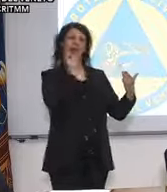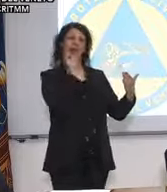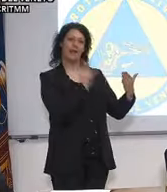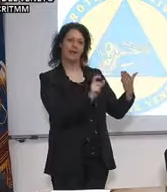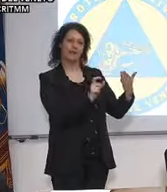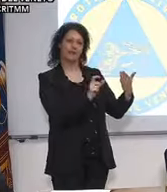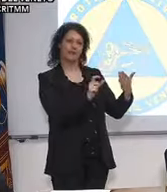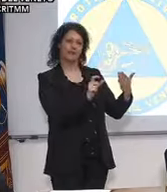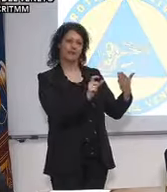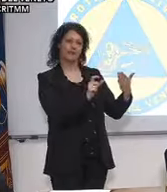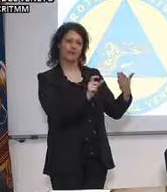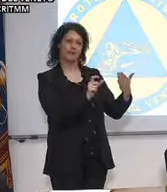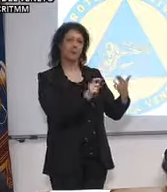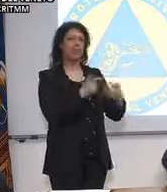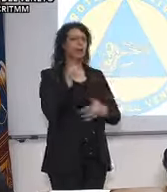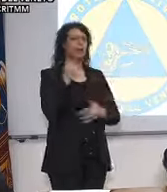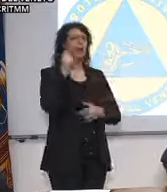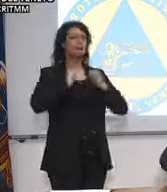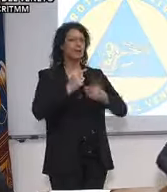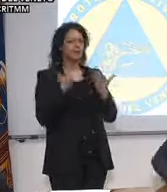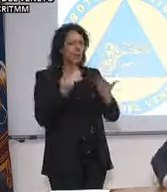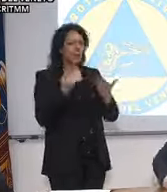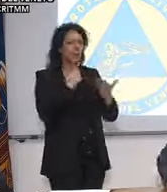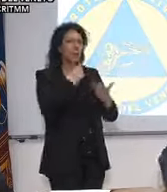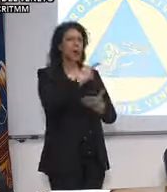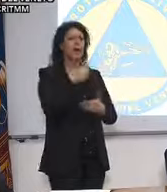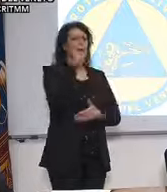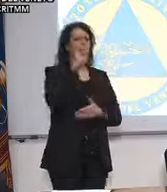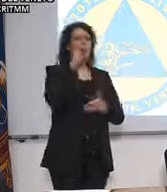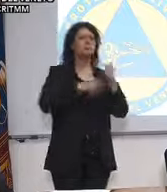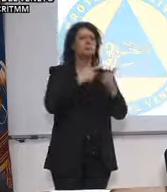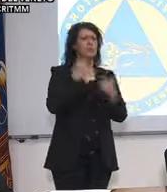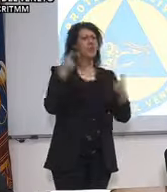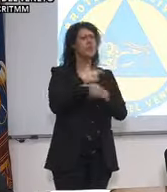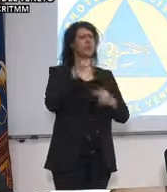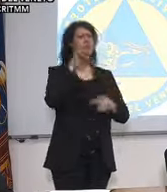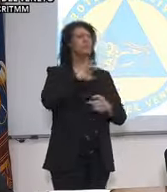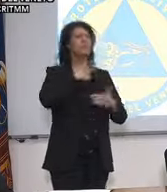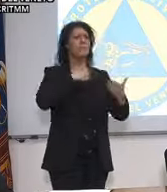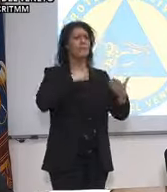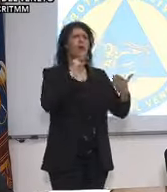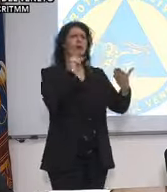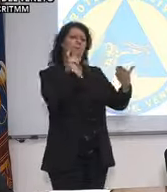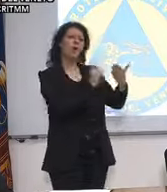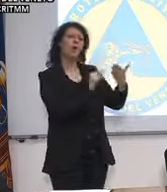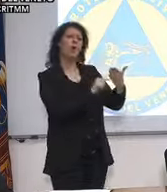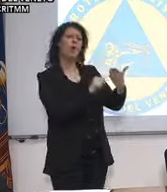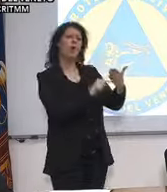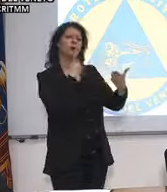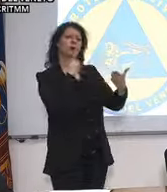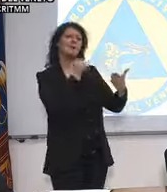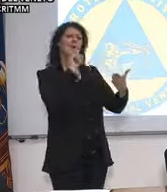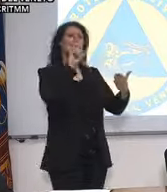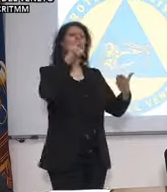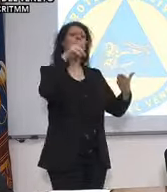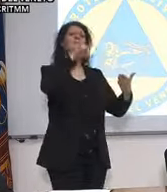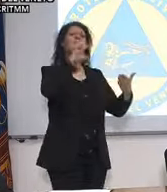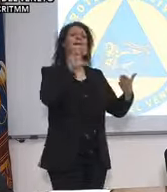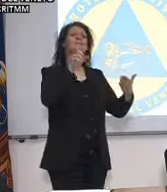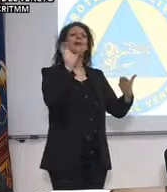che non applicano le tasse, come faccio a scrivere la busta paga? Io ho fatto anche un ricorso in tribunale, ricordo, in quell'anno,